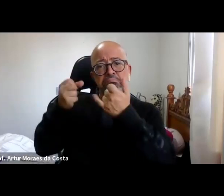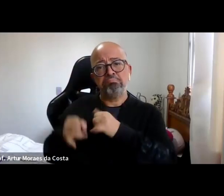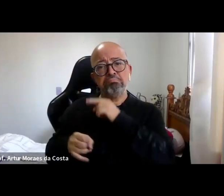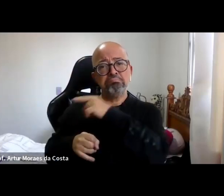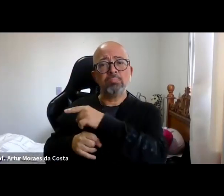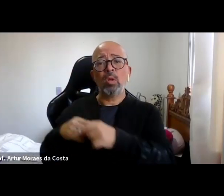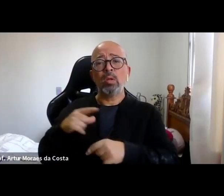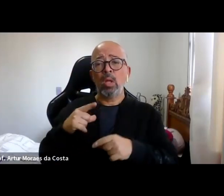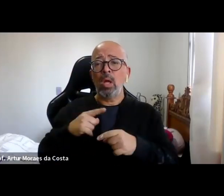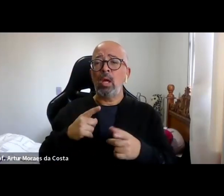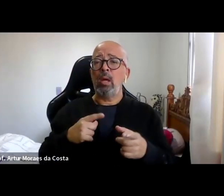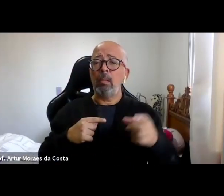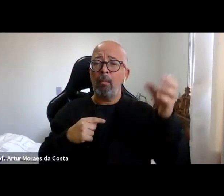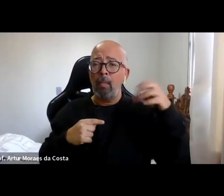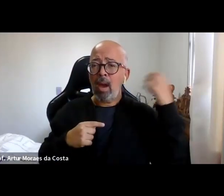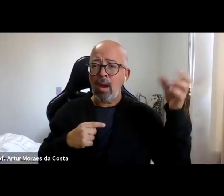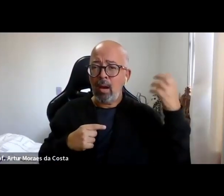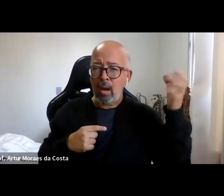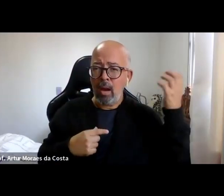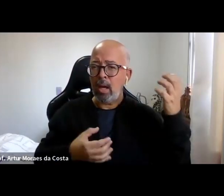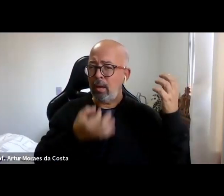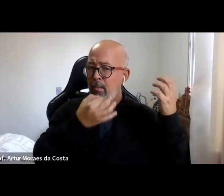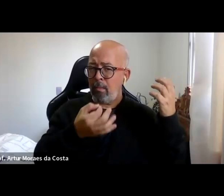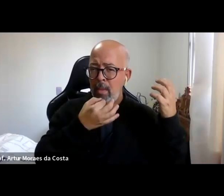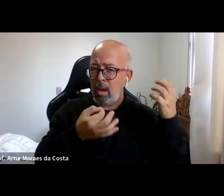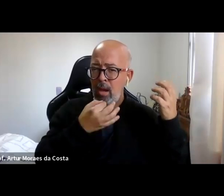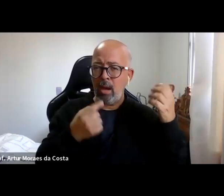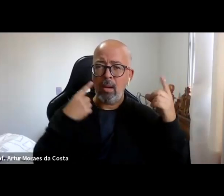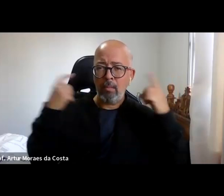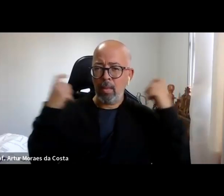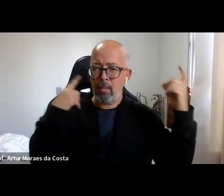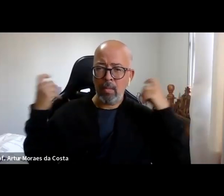dictando la conferencia se callara un momento sí